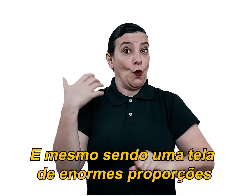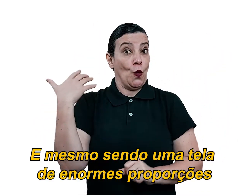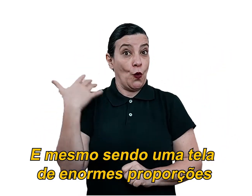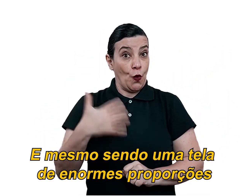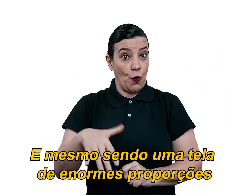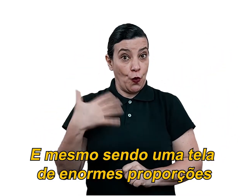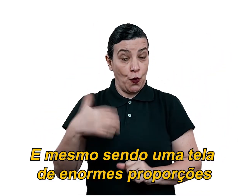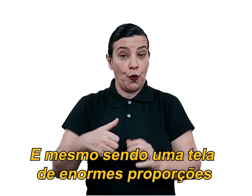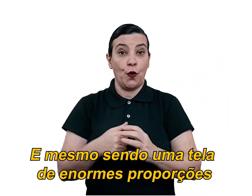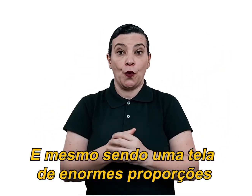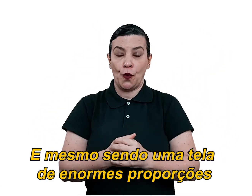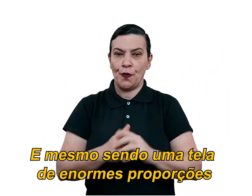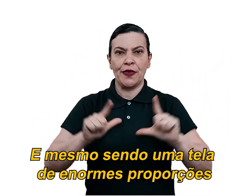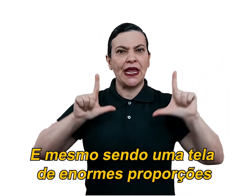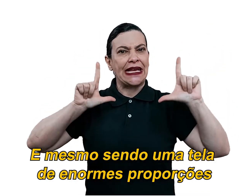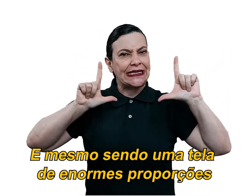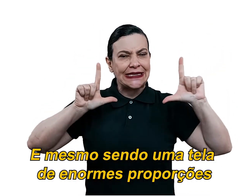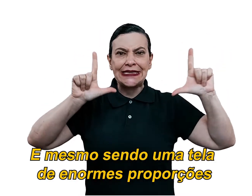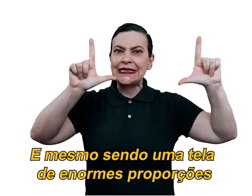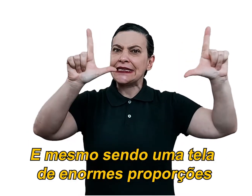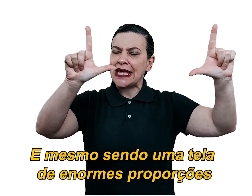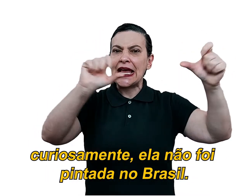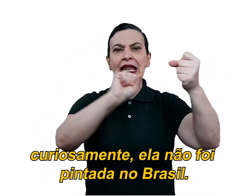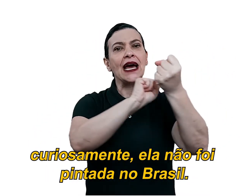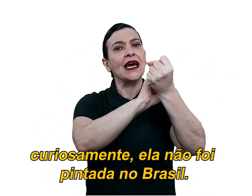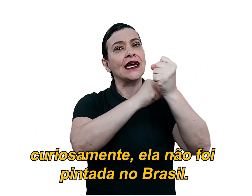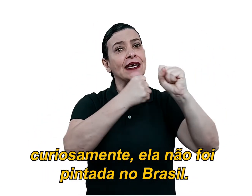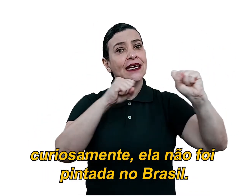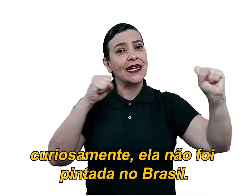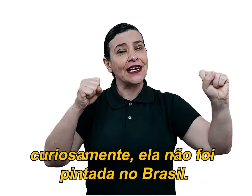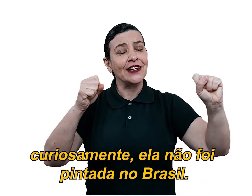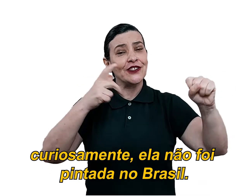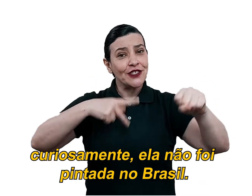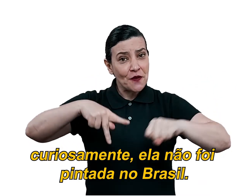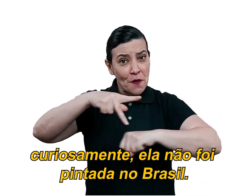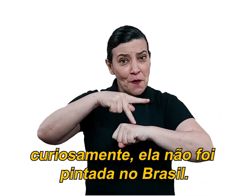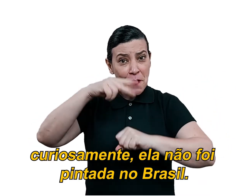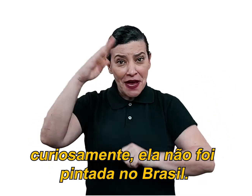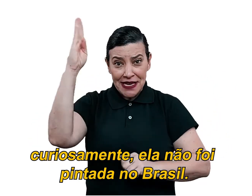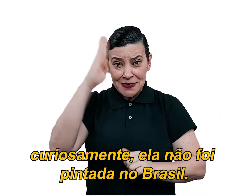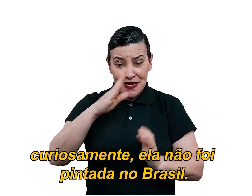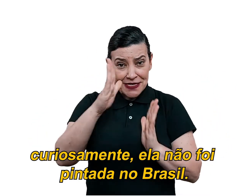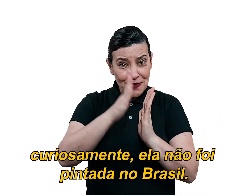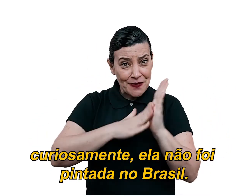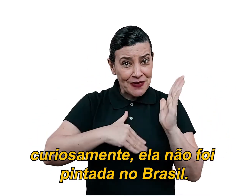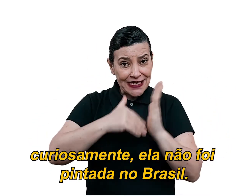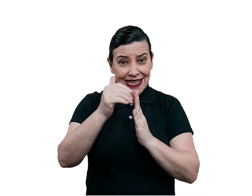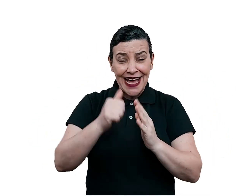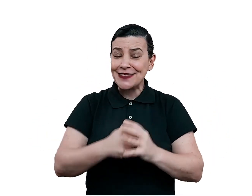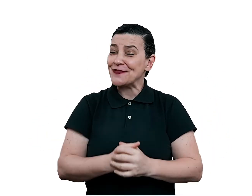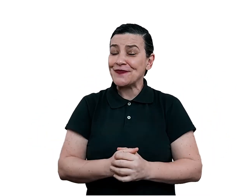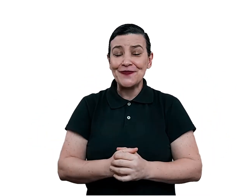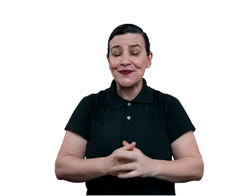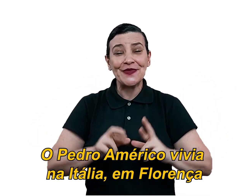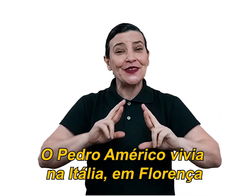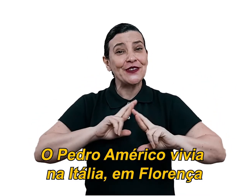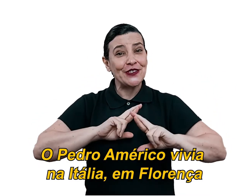mesmo sendo uma tela de enormes proporções, curiosamente, ela não foi pintada no Brasil. O